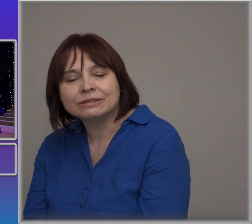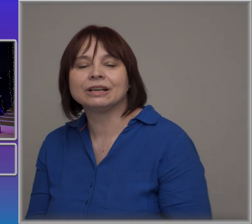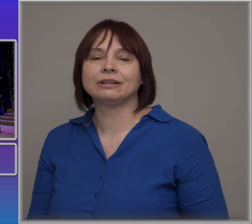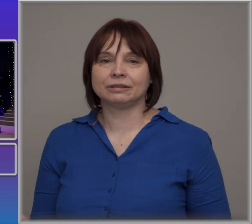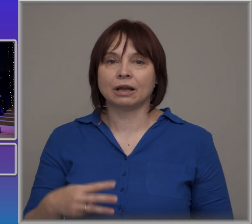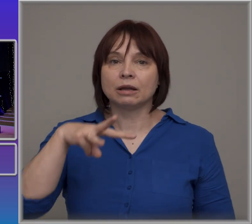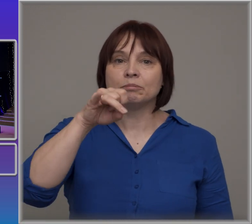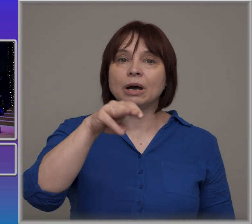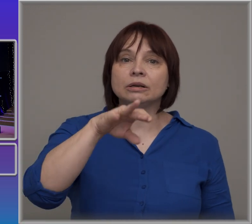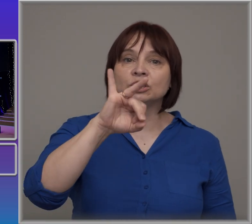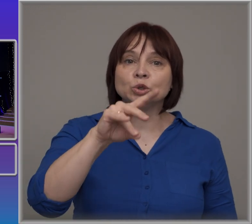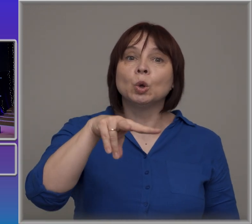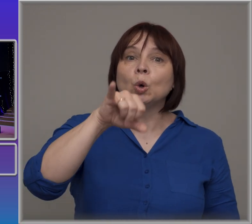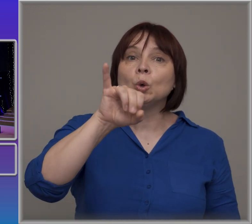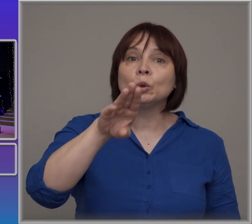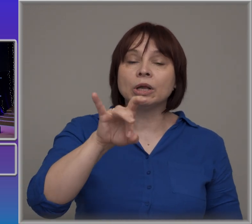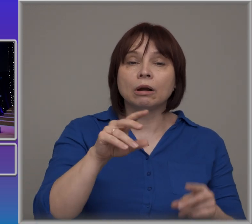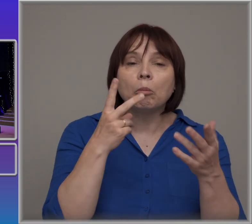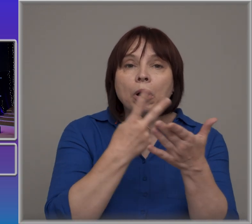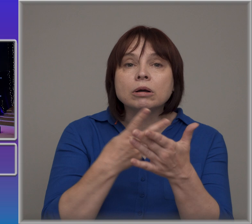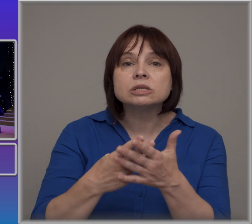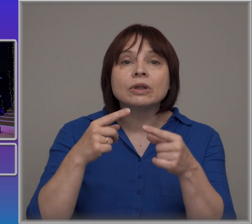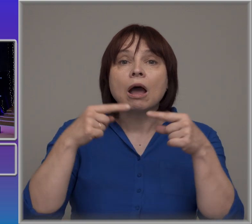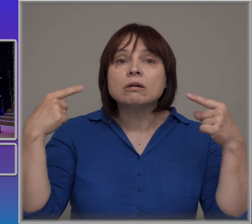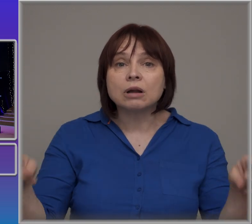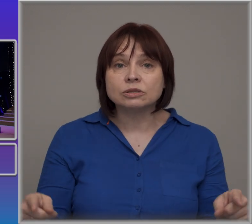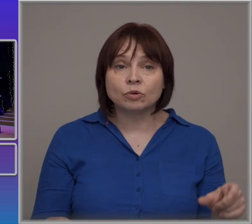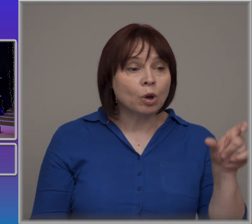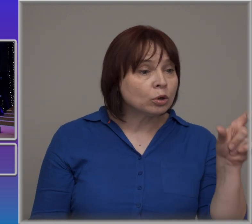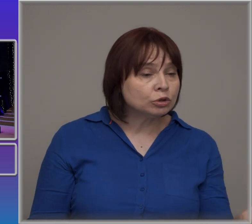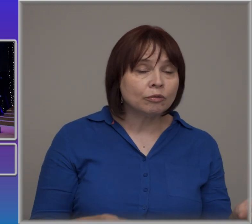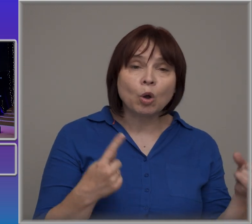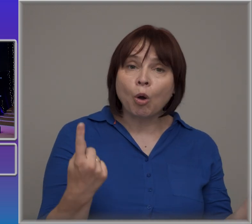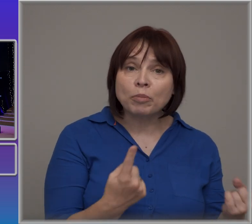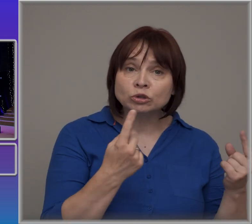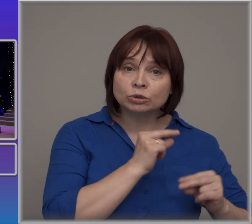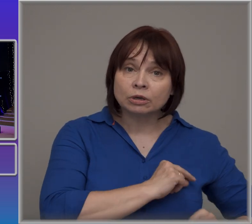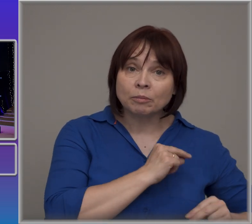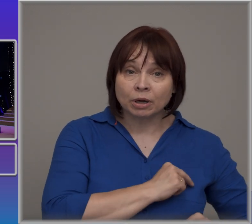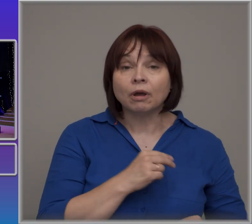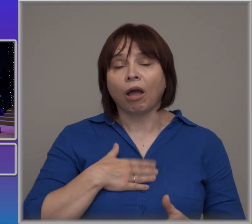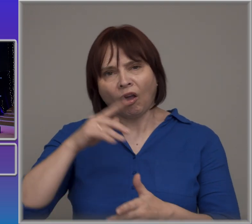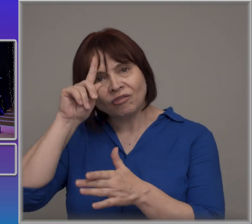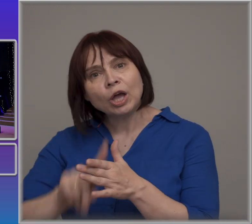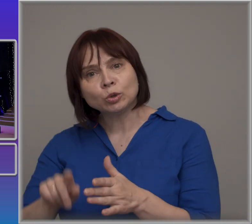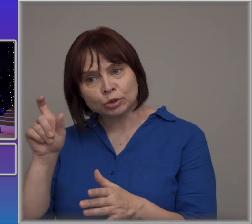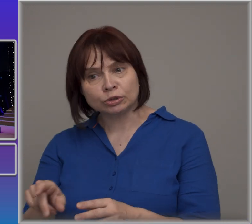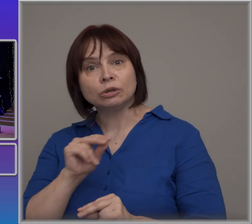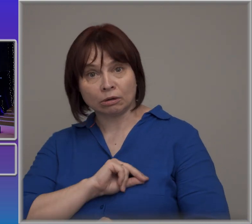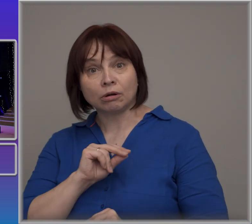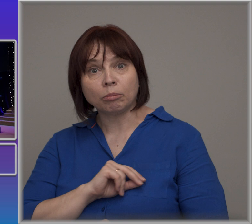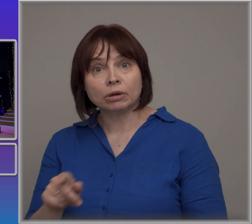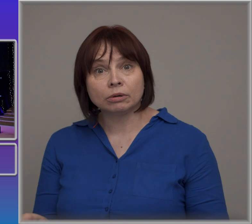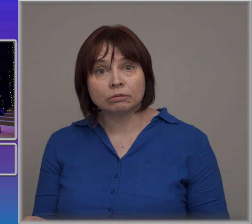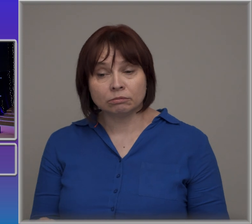самые обыденные работы – портного, лавочника, плотника и так далее». Если мы сможем